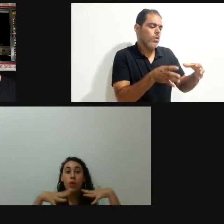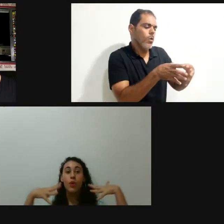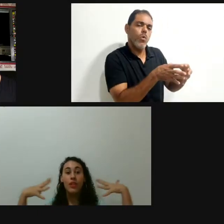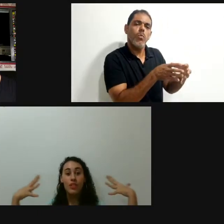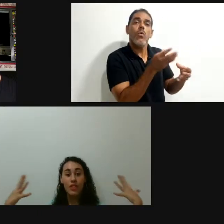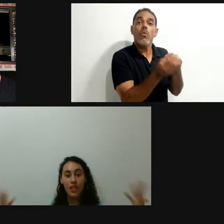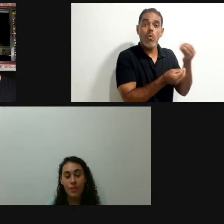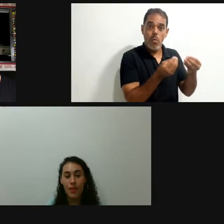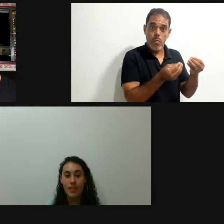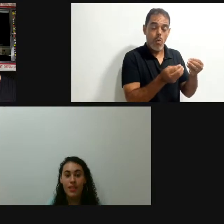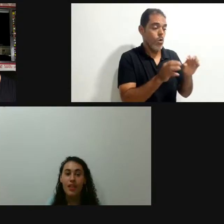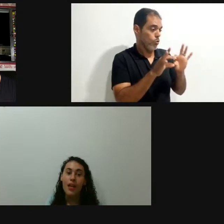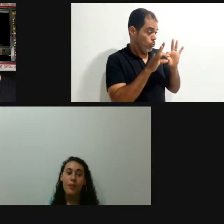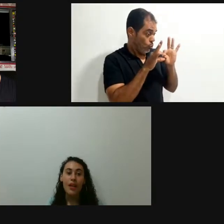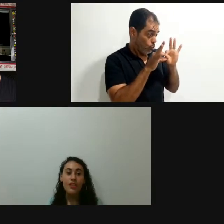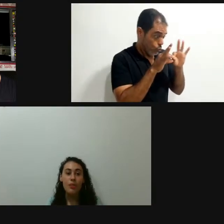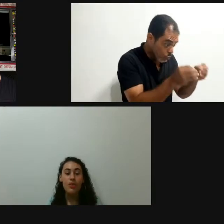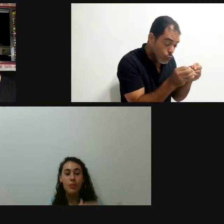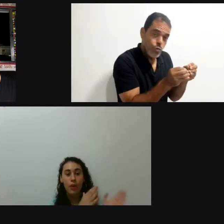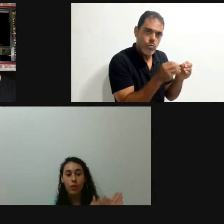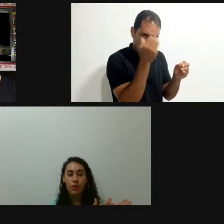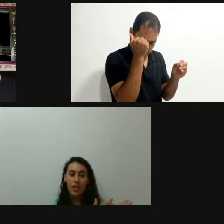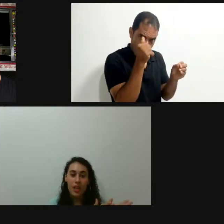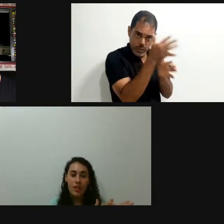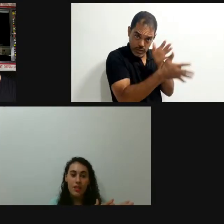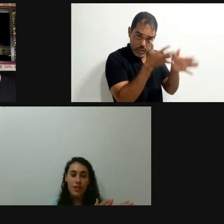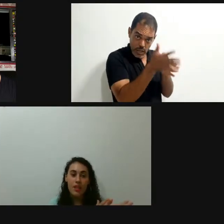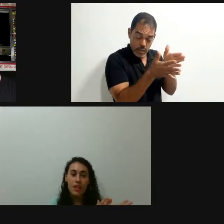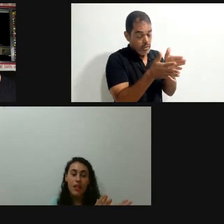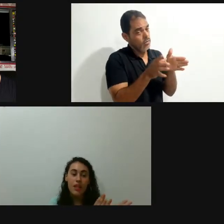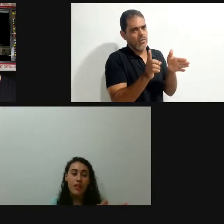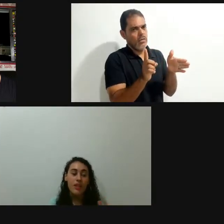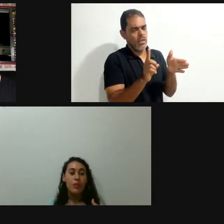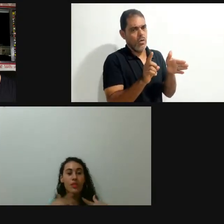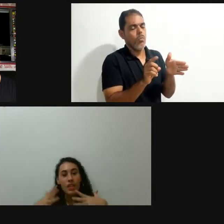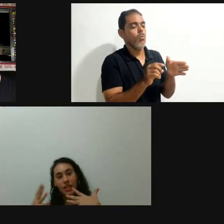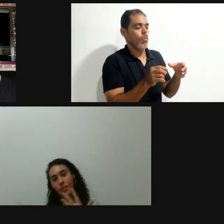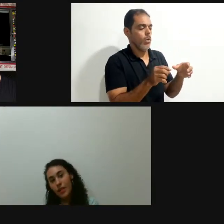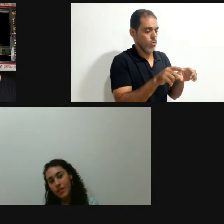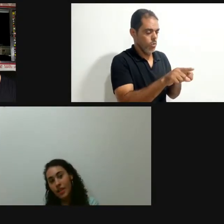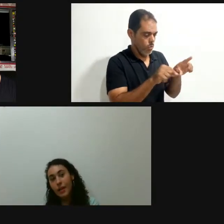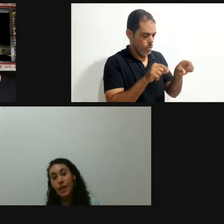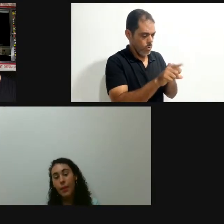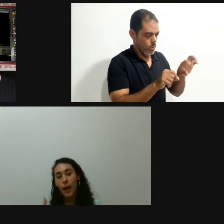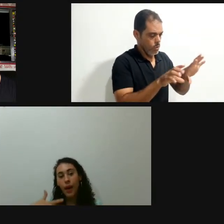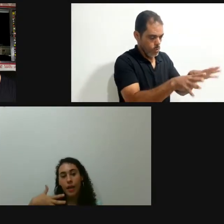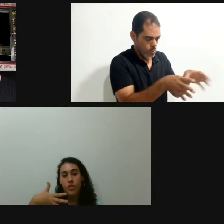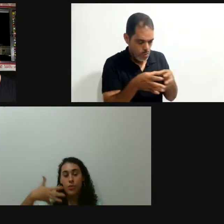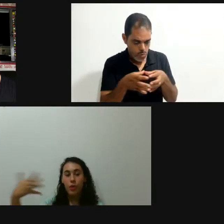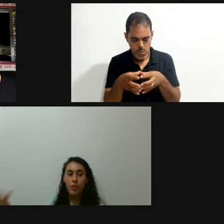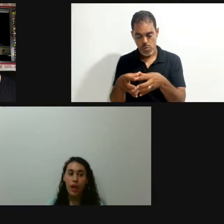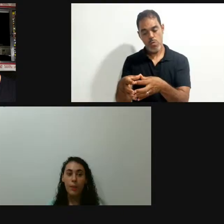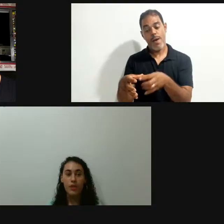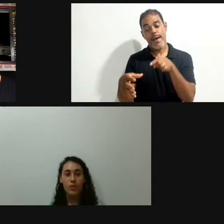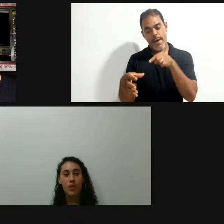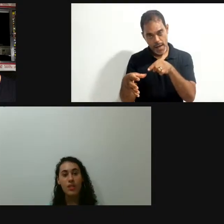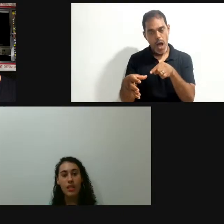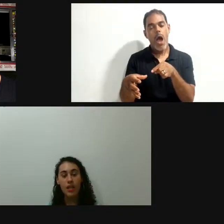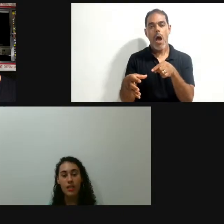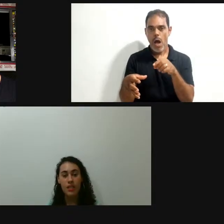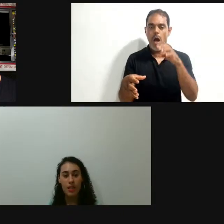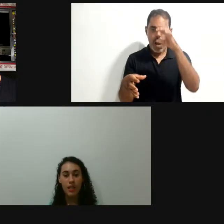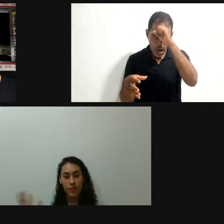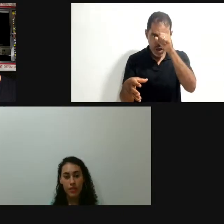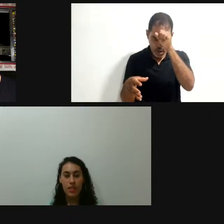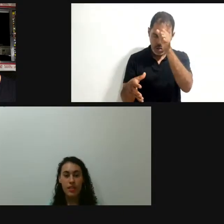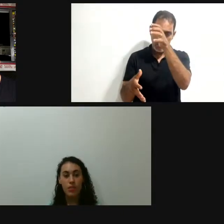são todas de Libras, mas temos em português e temos em Libras, né? Que é para a gente procurar pessoas que